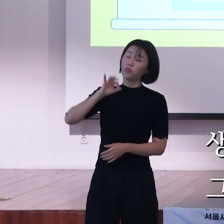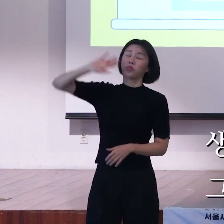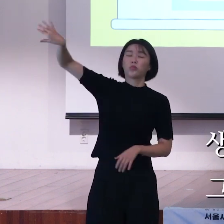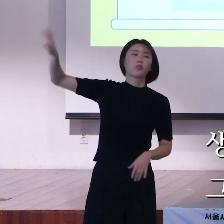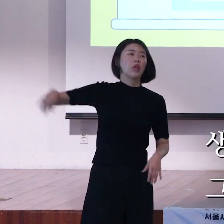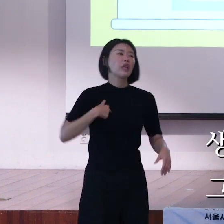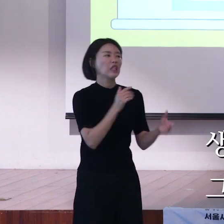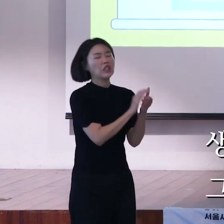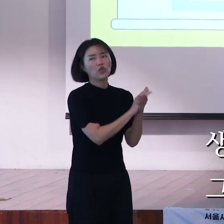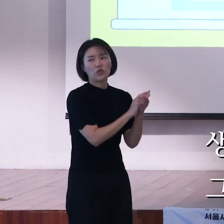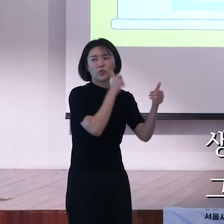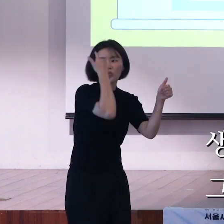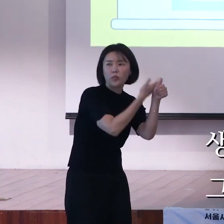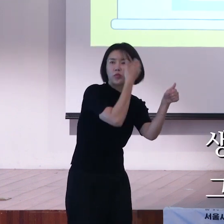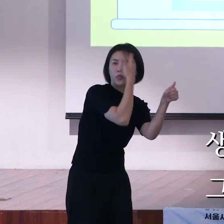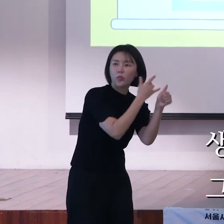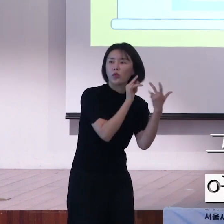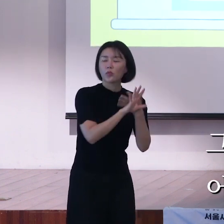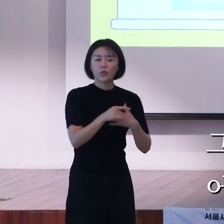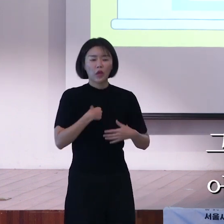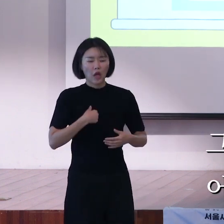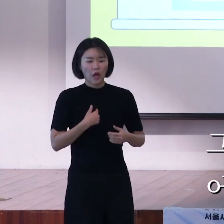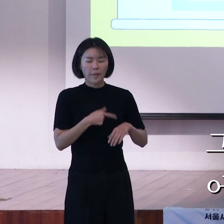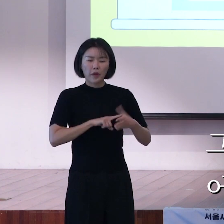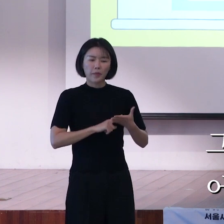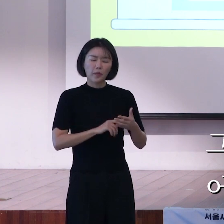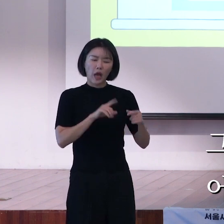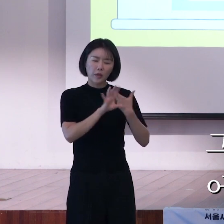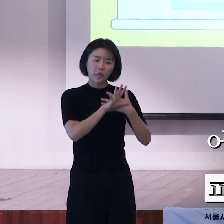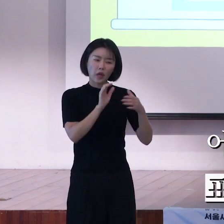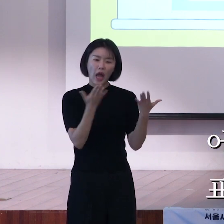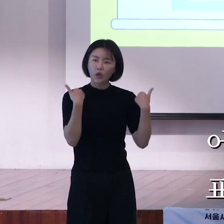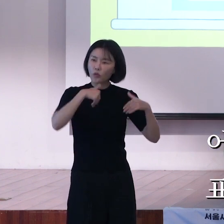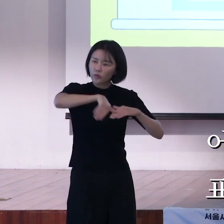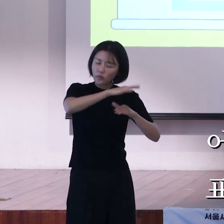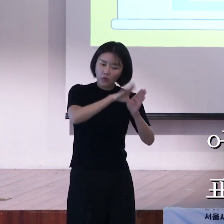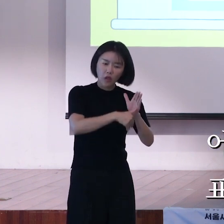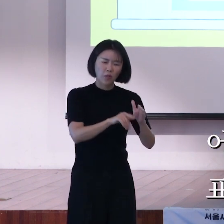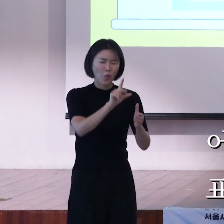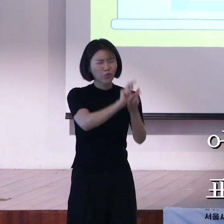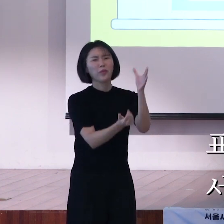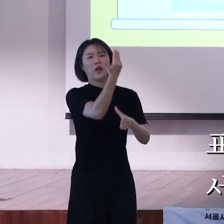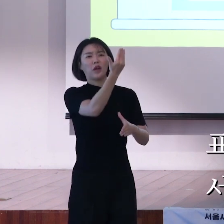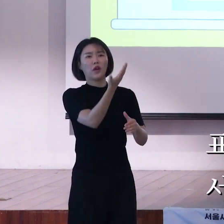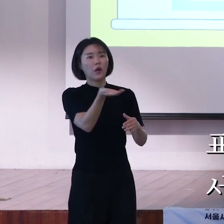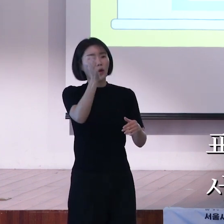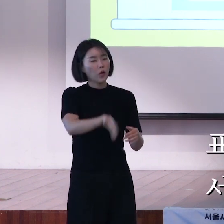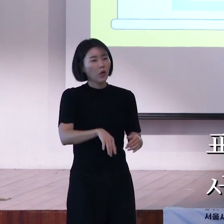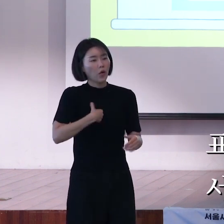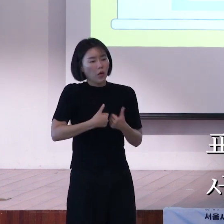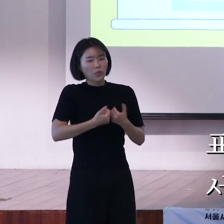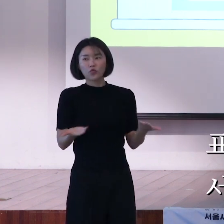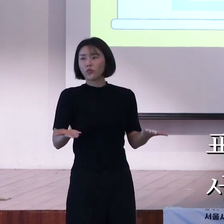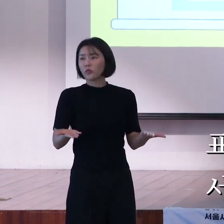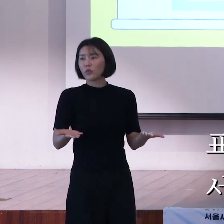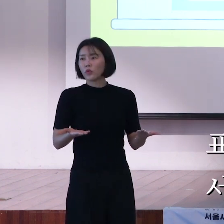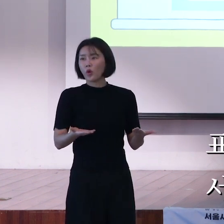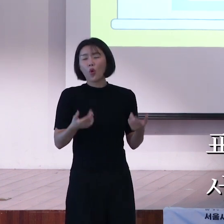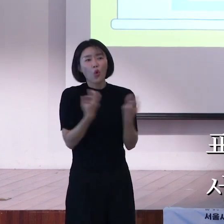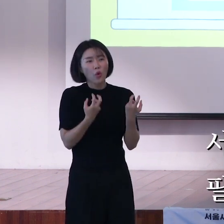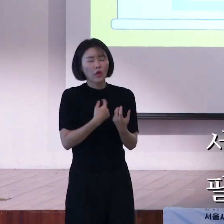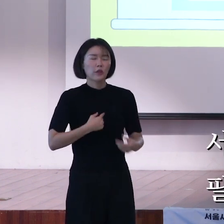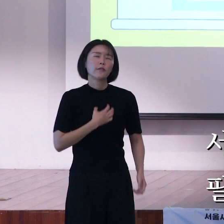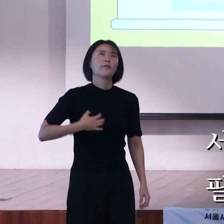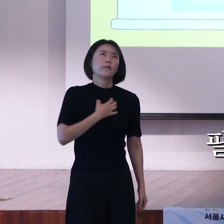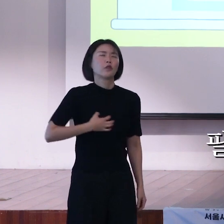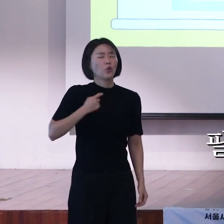홈사인이나 제수추어로 자신의 갈등 상황을 표현할 수가 없거든요. 그래서 저는 수어로 꼭 교육이 필요하다고